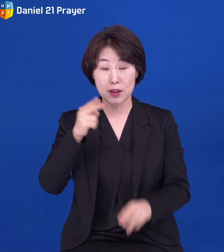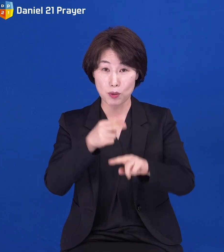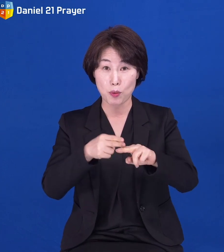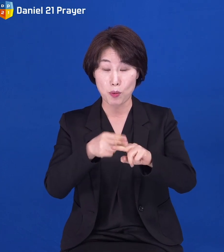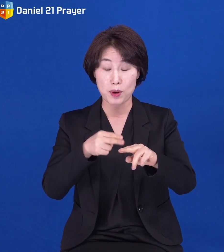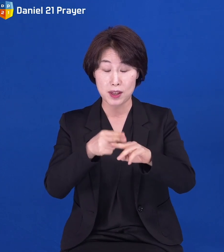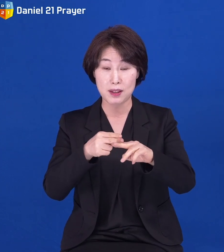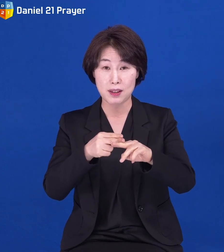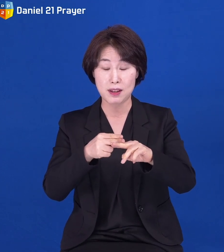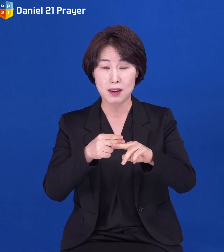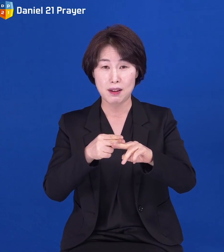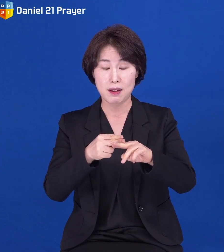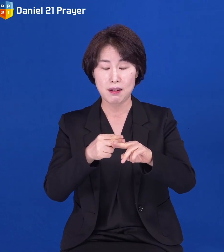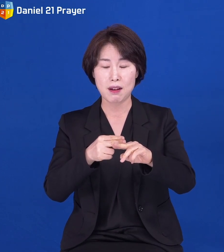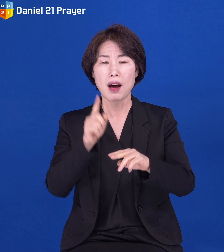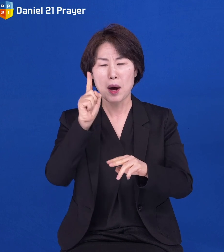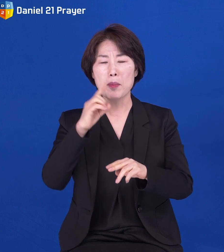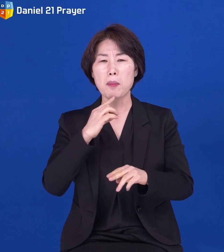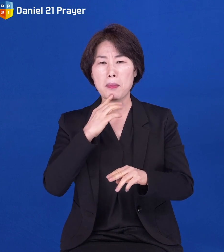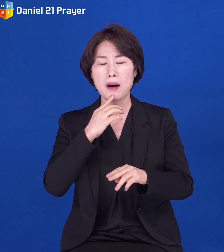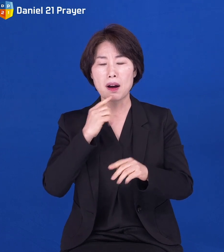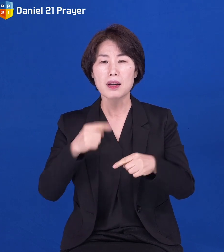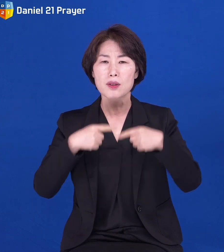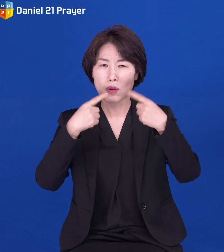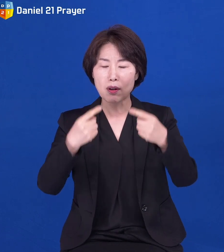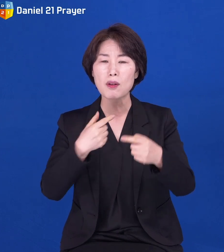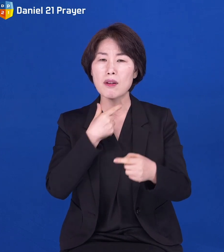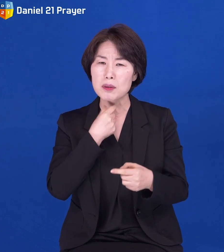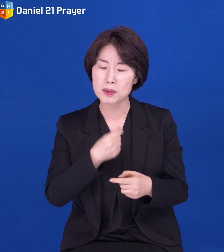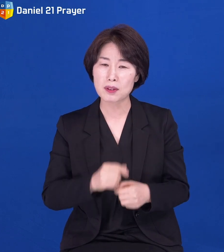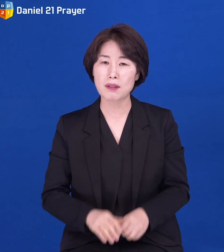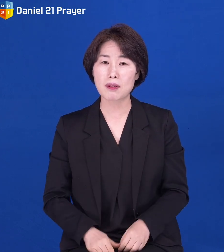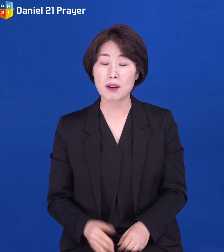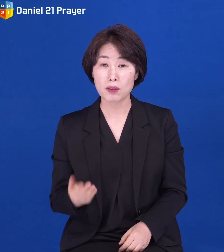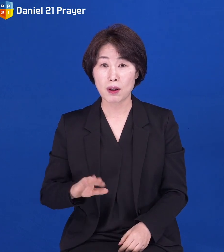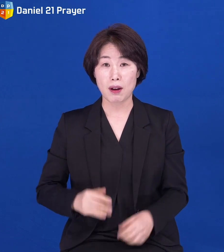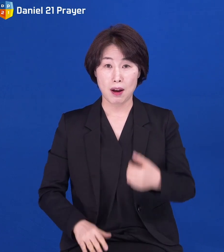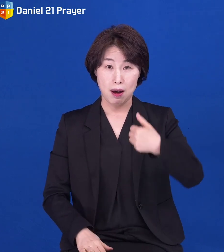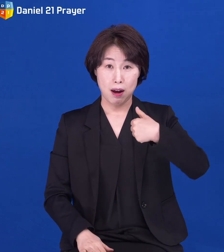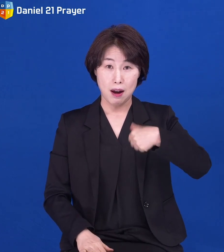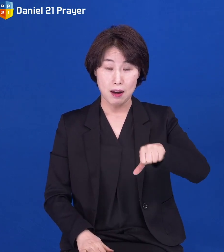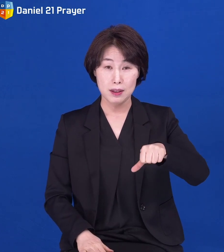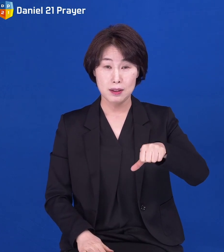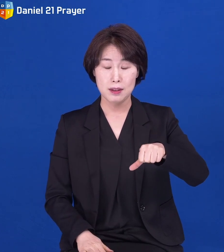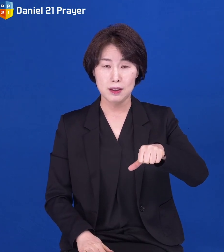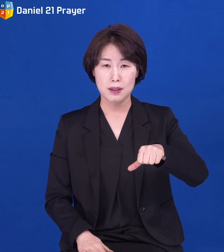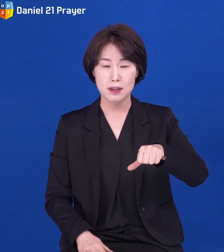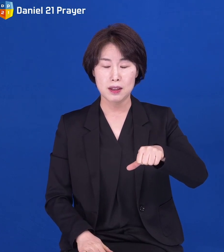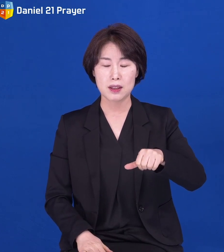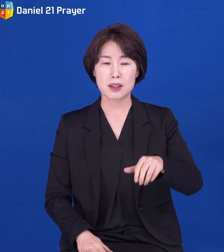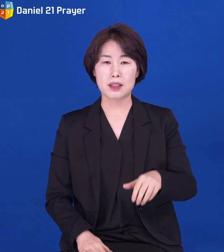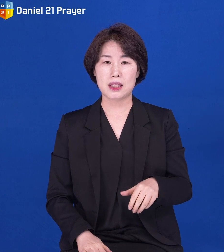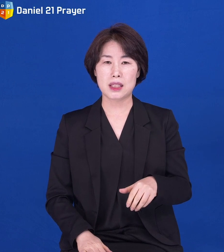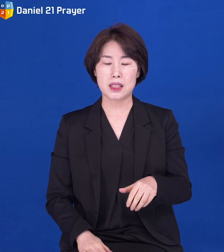한번 간단하게 나가려고 했었어요. 저희 미니가 원래는 그 노출이 안 될 정도로